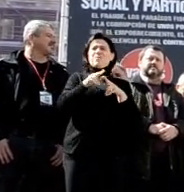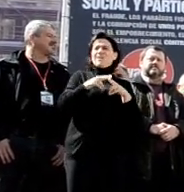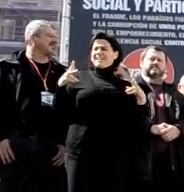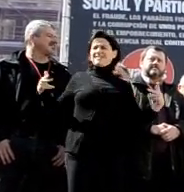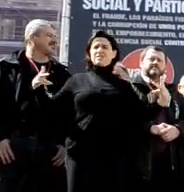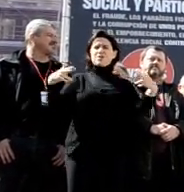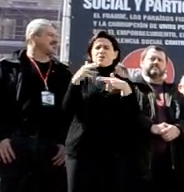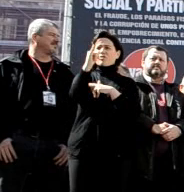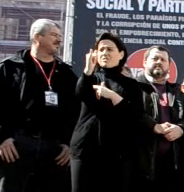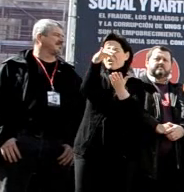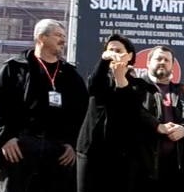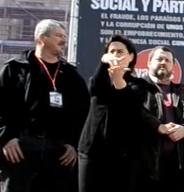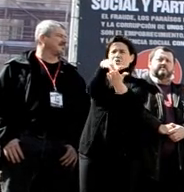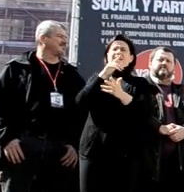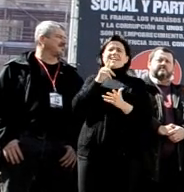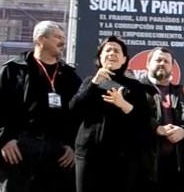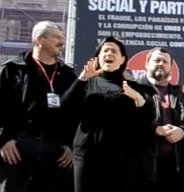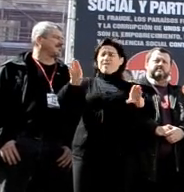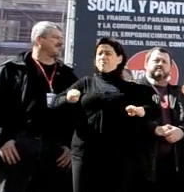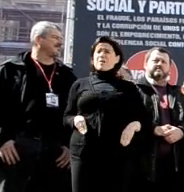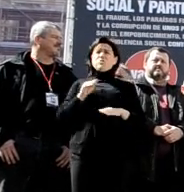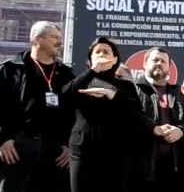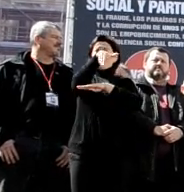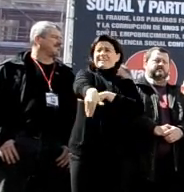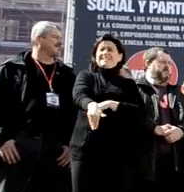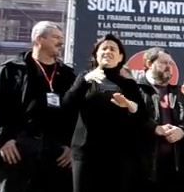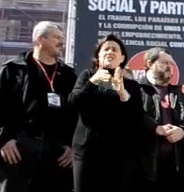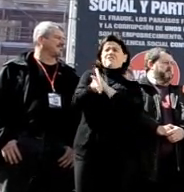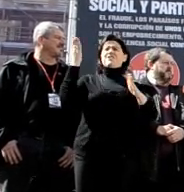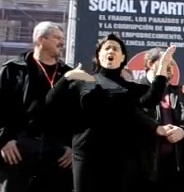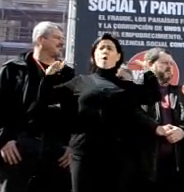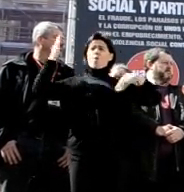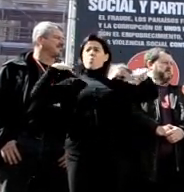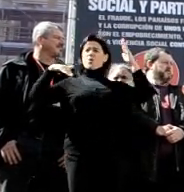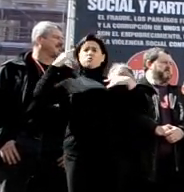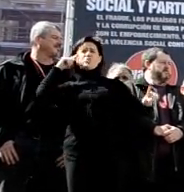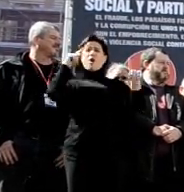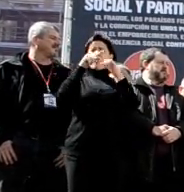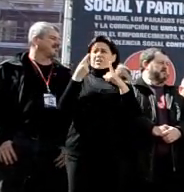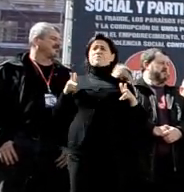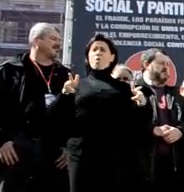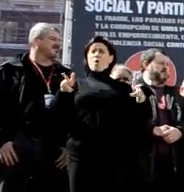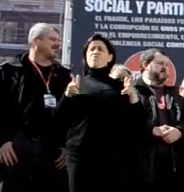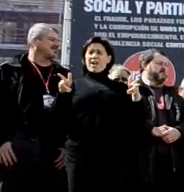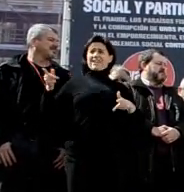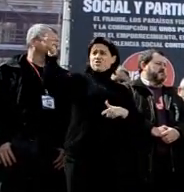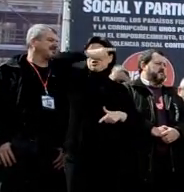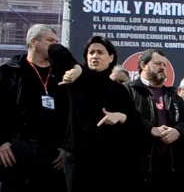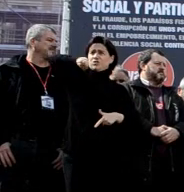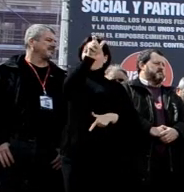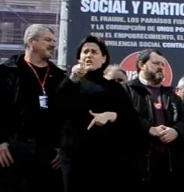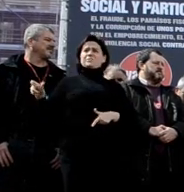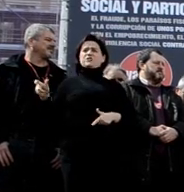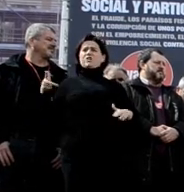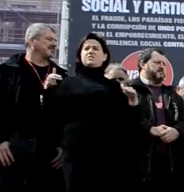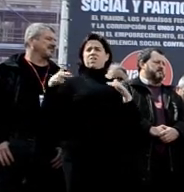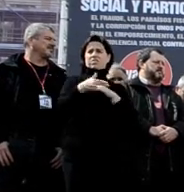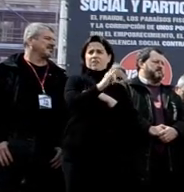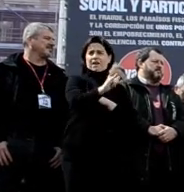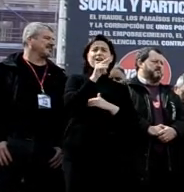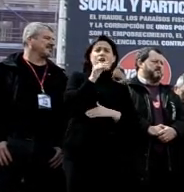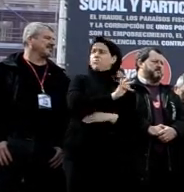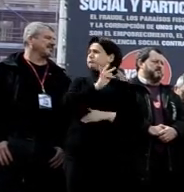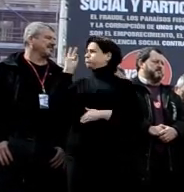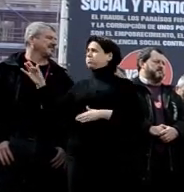recortes, ni aceptamos esta crisis como excusa para que se recorten nuestros derechos. Voy a pasar la palabra